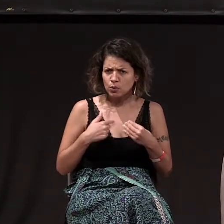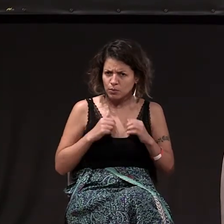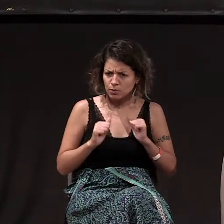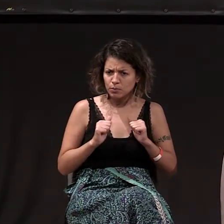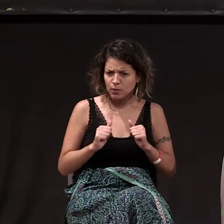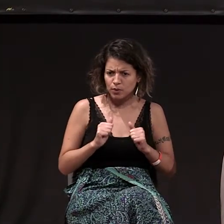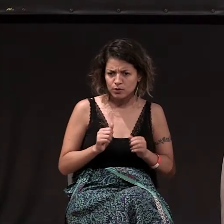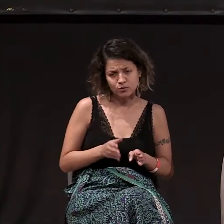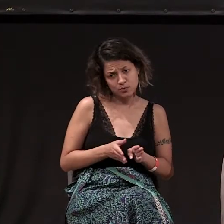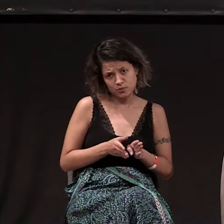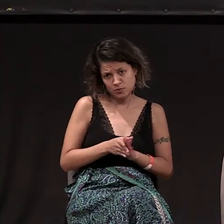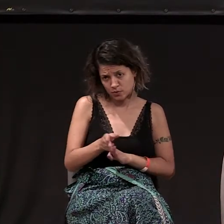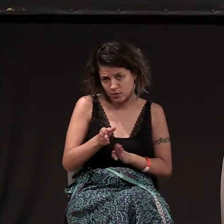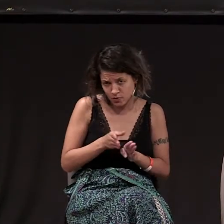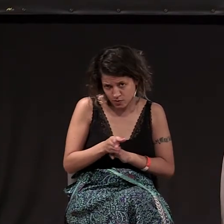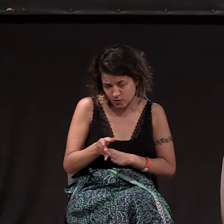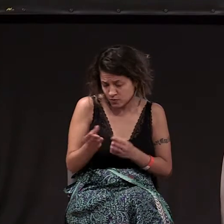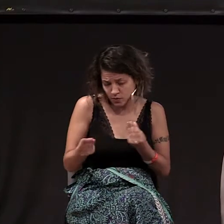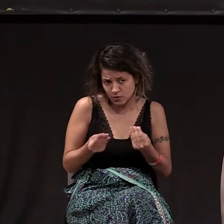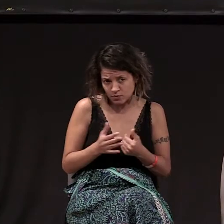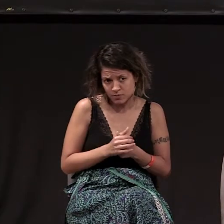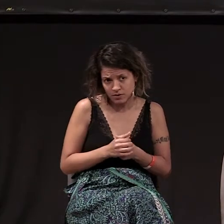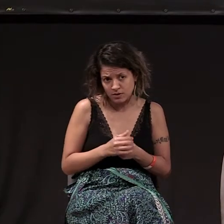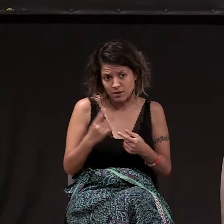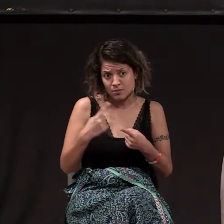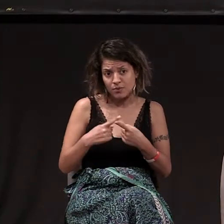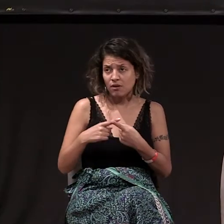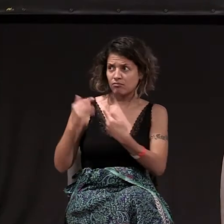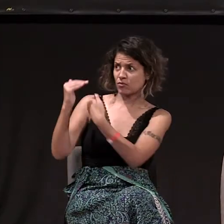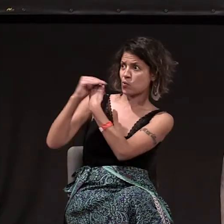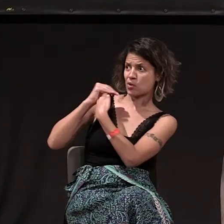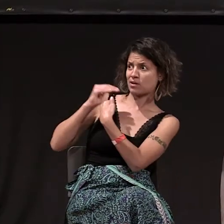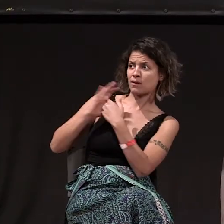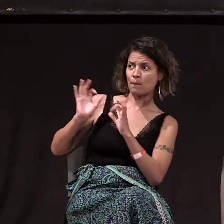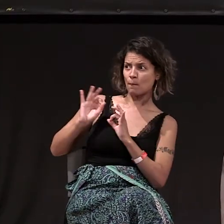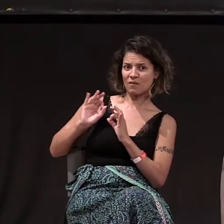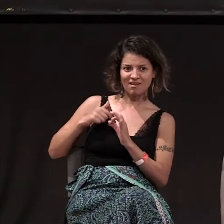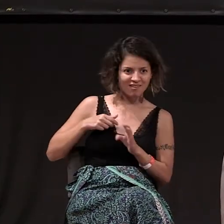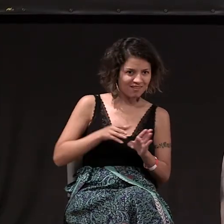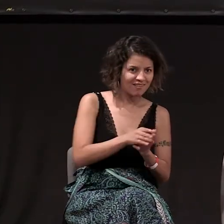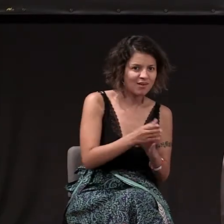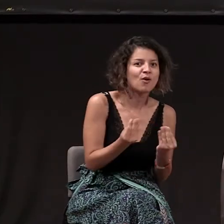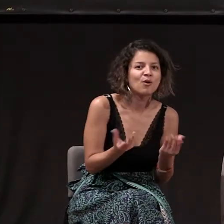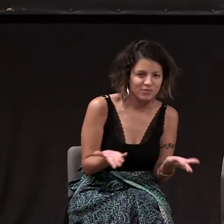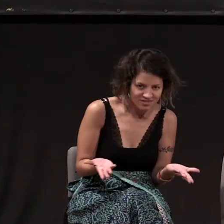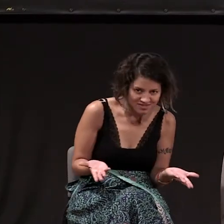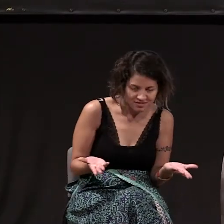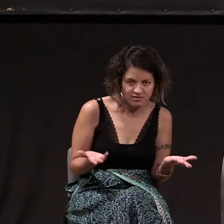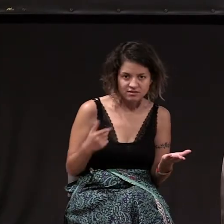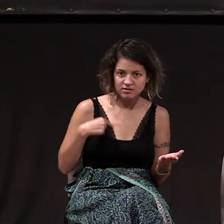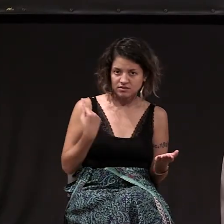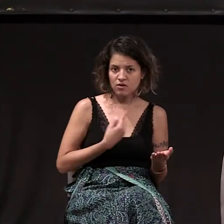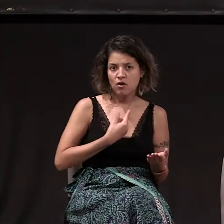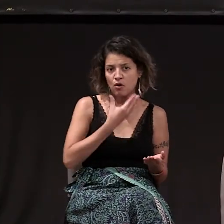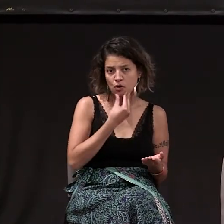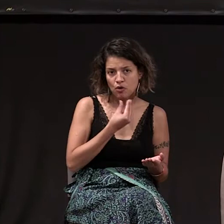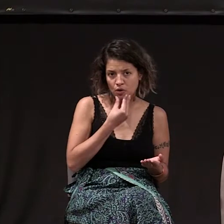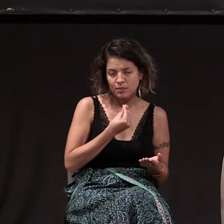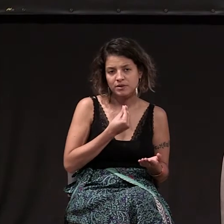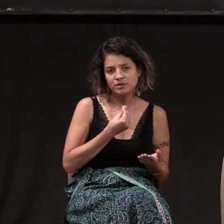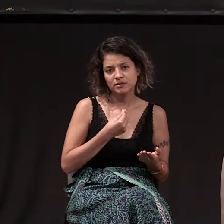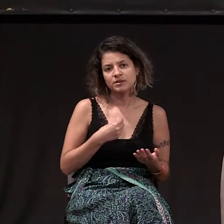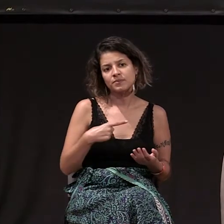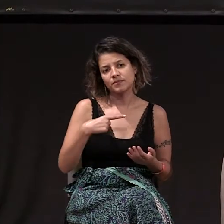isso? Porque eu não recebo essa orientação, né? Nós, homens, por mais que a gente